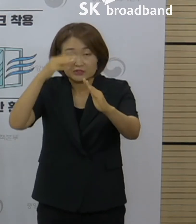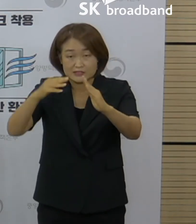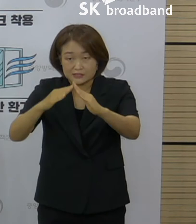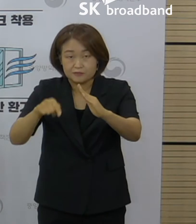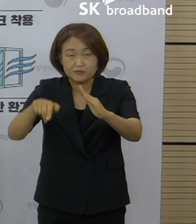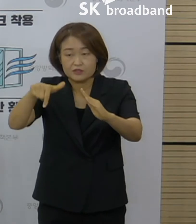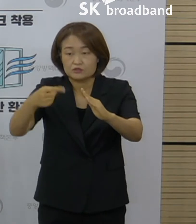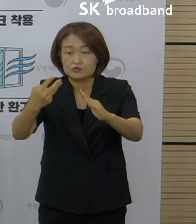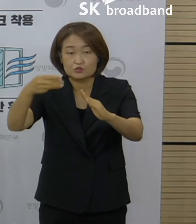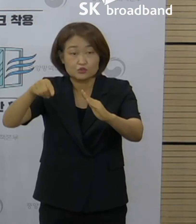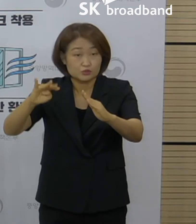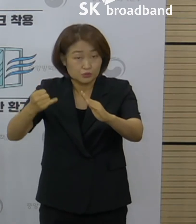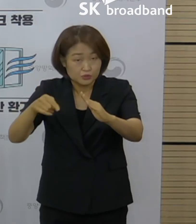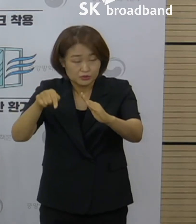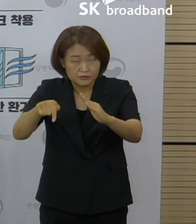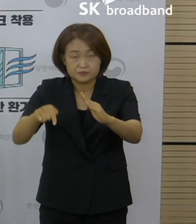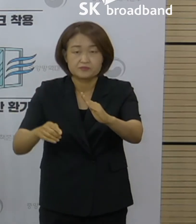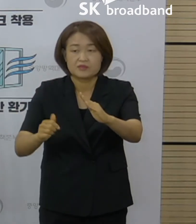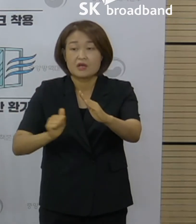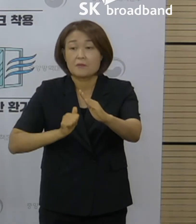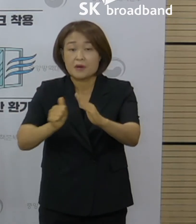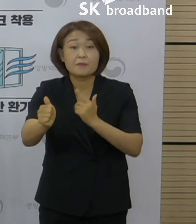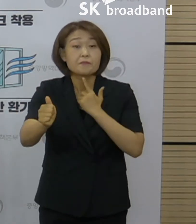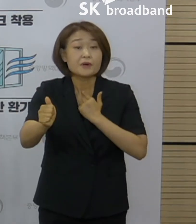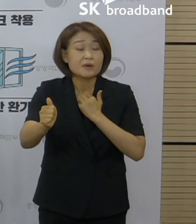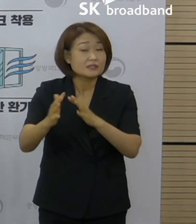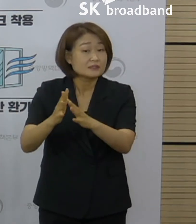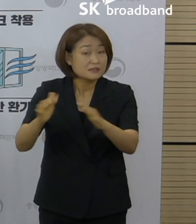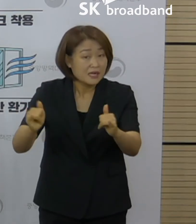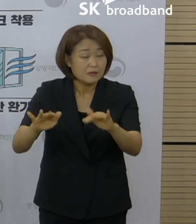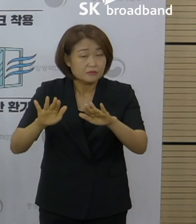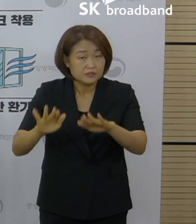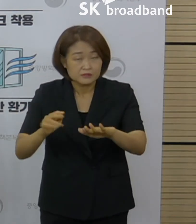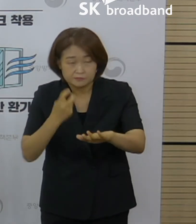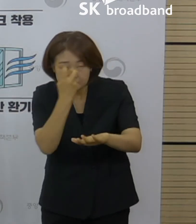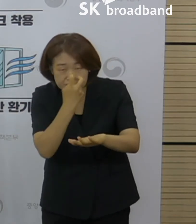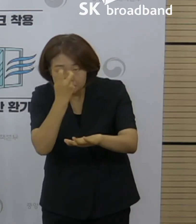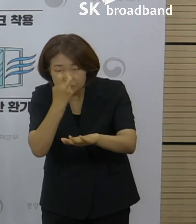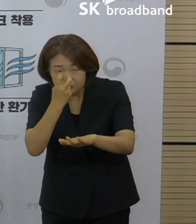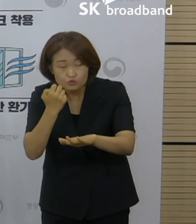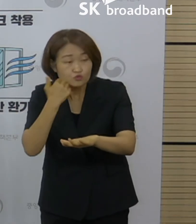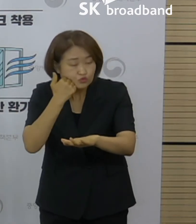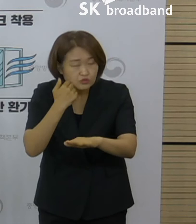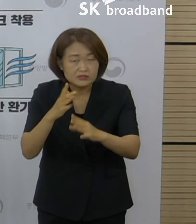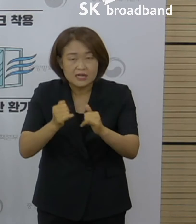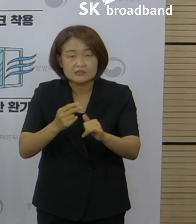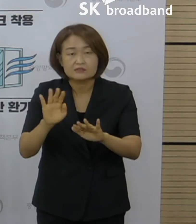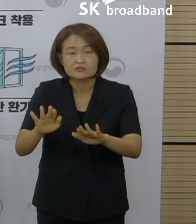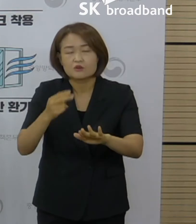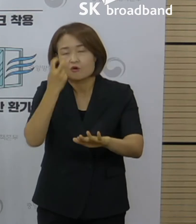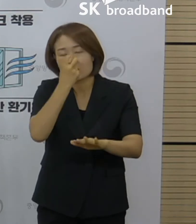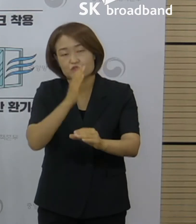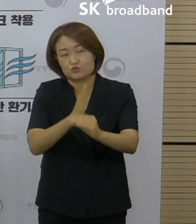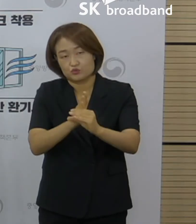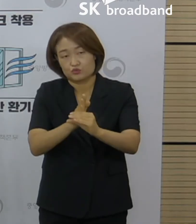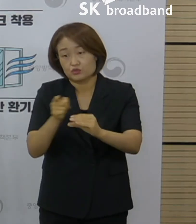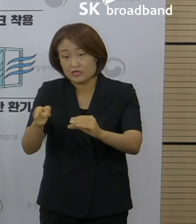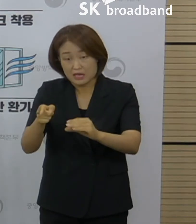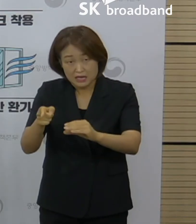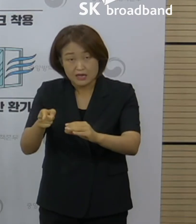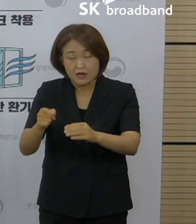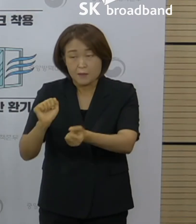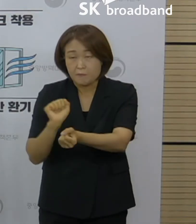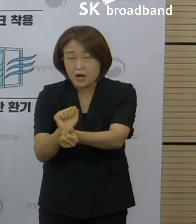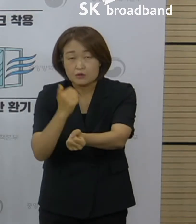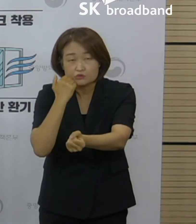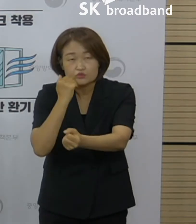상호의 이제 시설에 방문자들에 대해서 현재 추적 관리가 진행 중에 있는데 그 중에서 이제 추가적으로 한 명이 더 확진이 됐습니다.